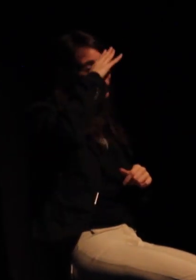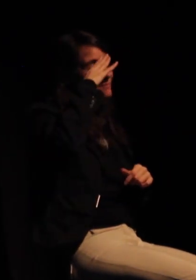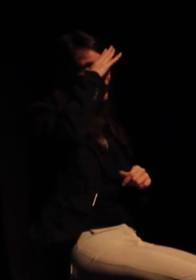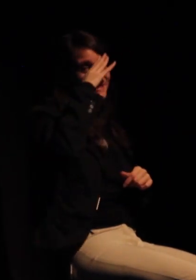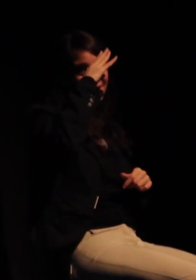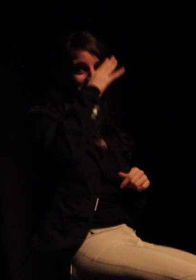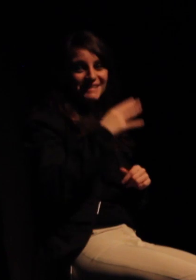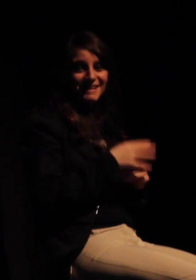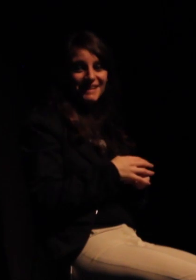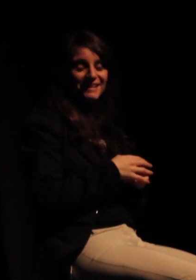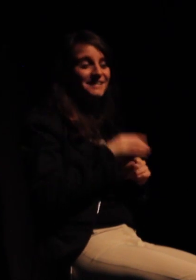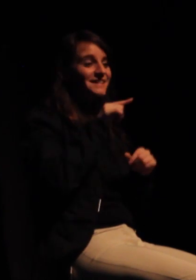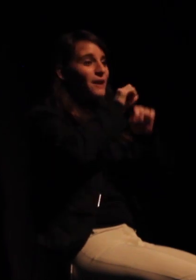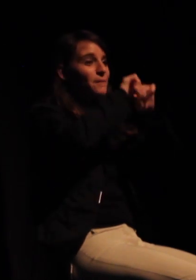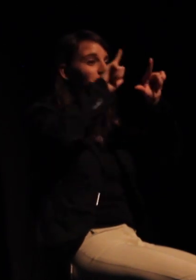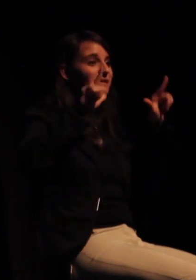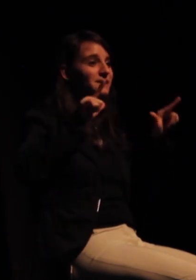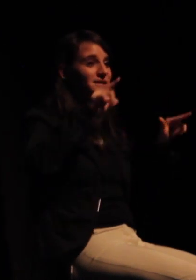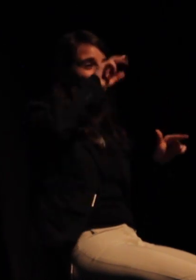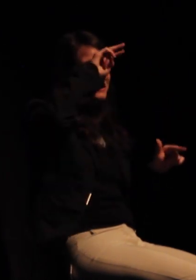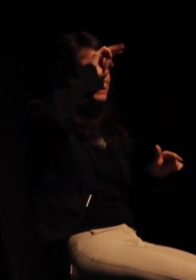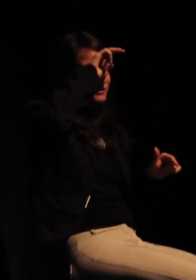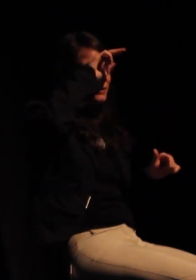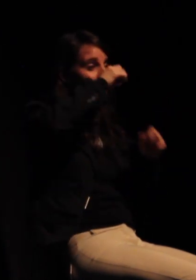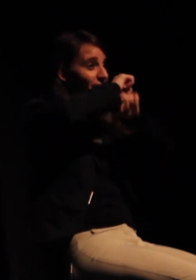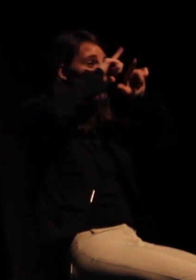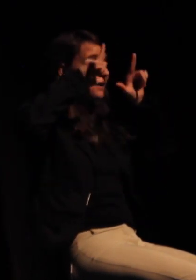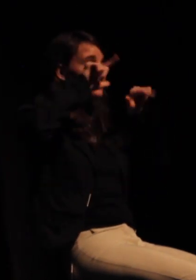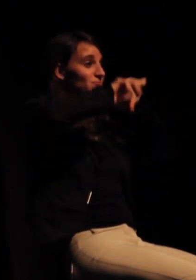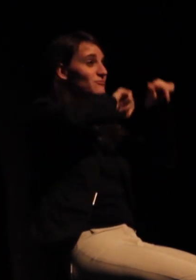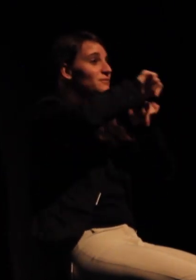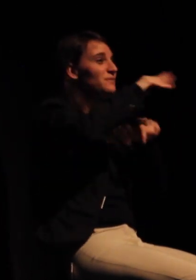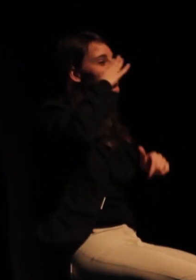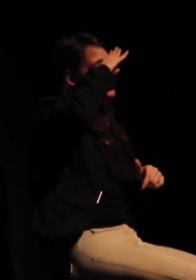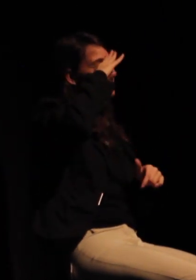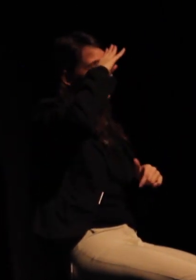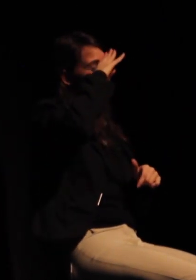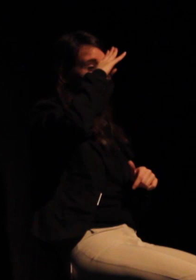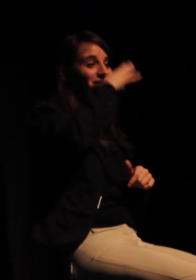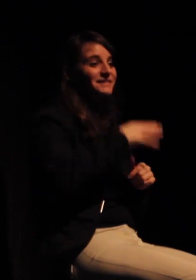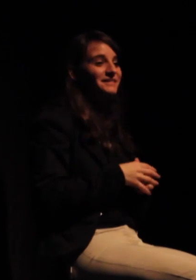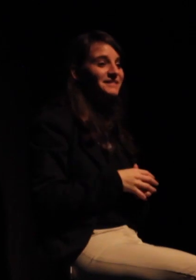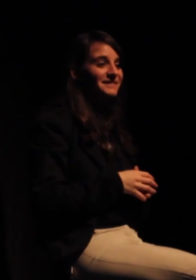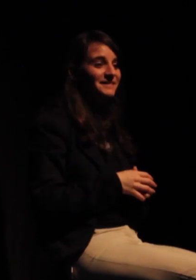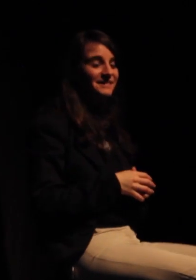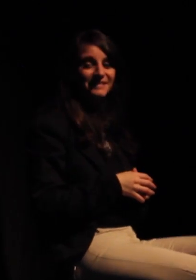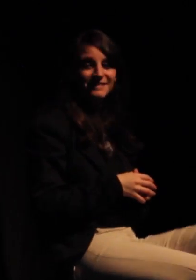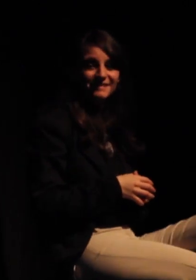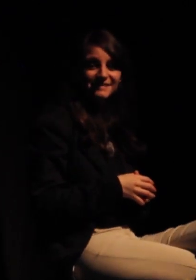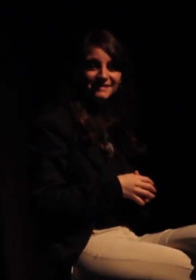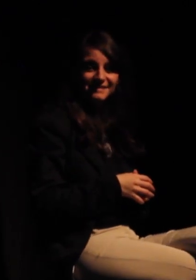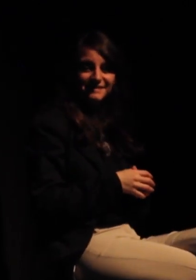melhor. Naquela manhã, um repulsivo inseto acordou transformado em Bolsonaro. É